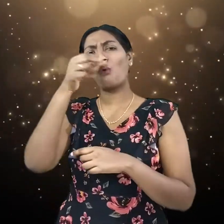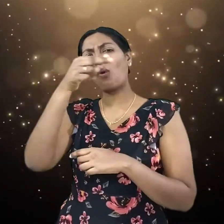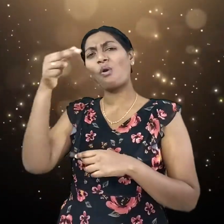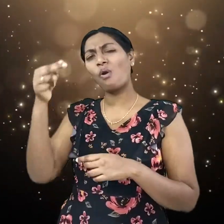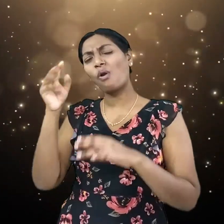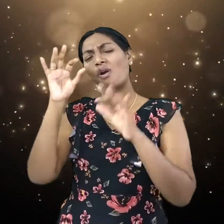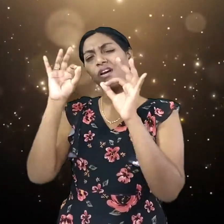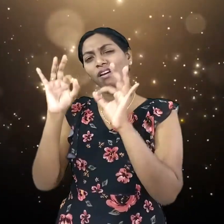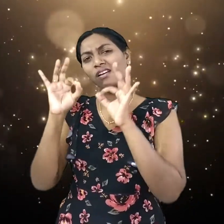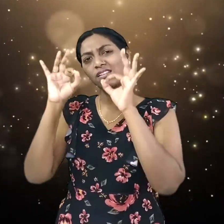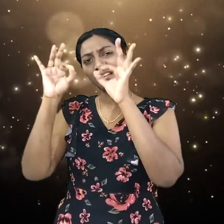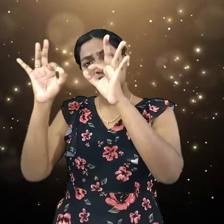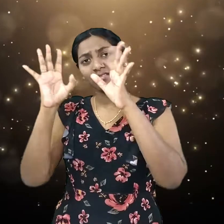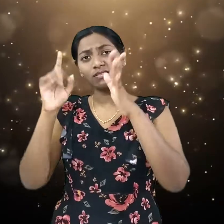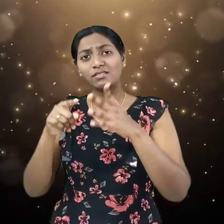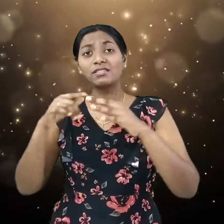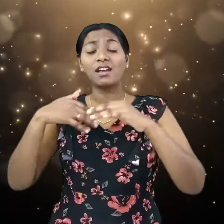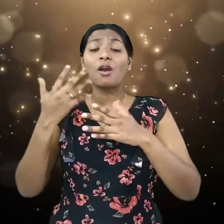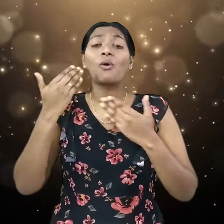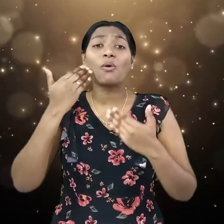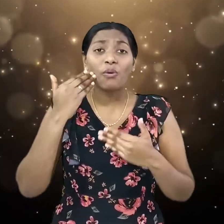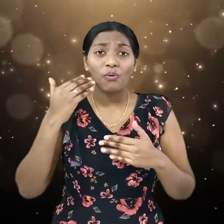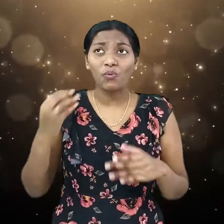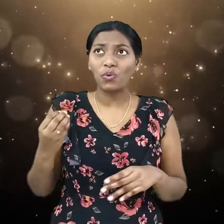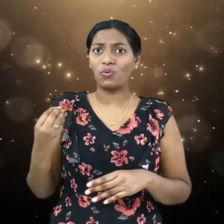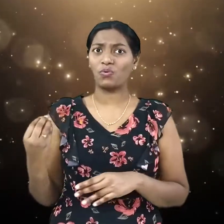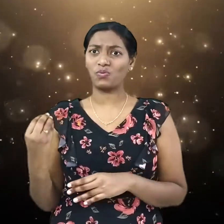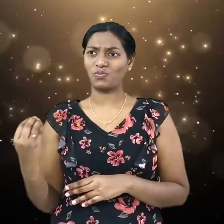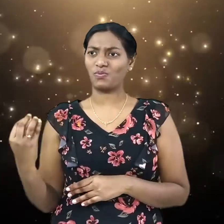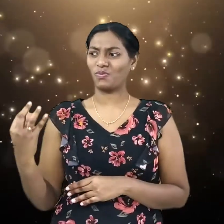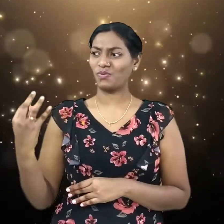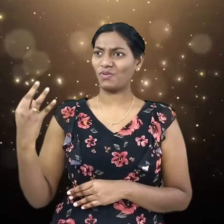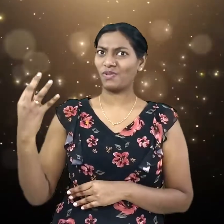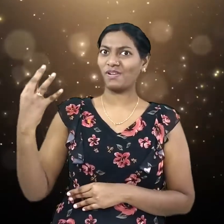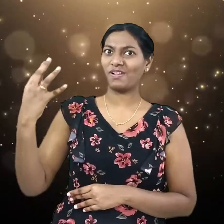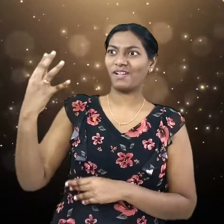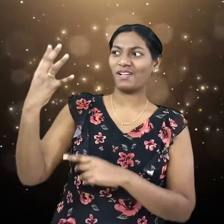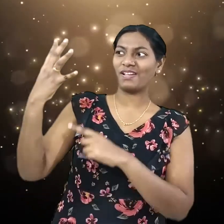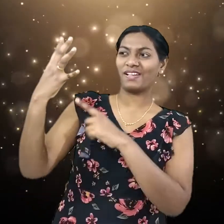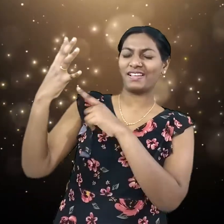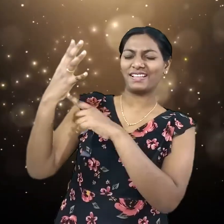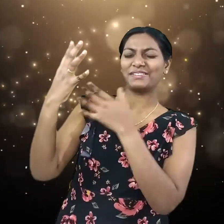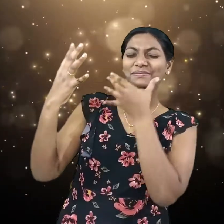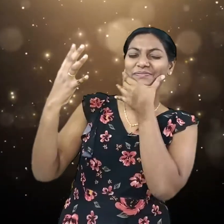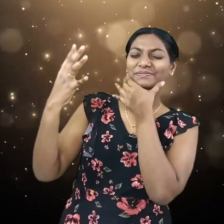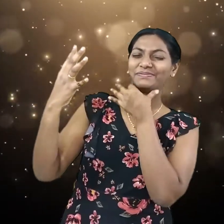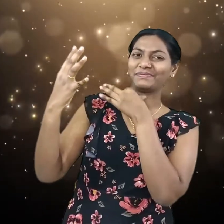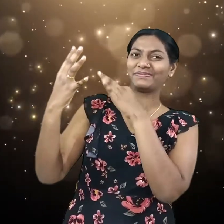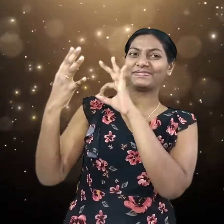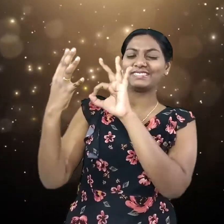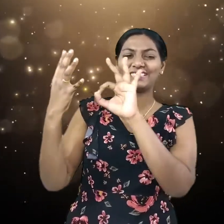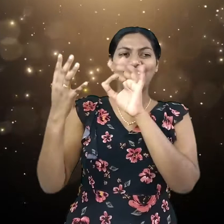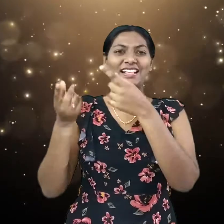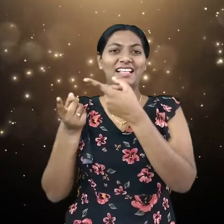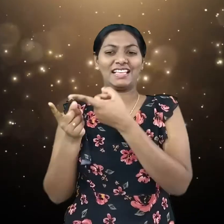धन्य तेरा नाम, जब सूरज सुहाना हो, जब